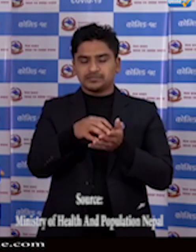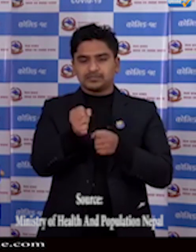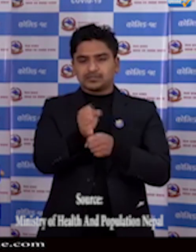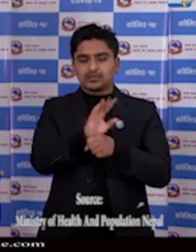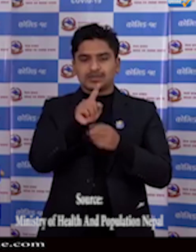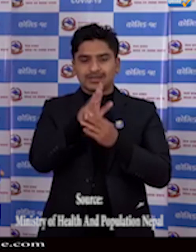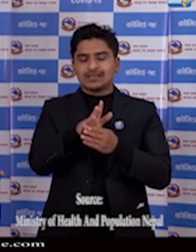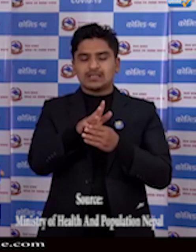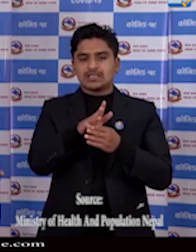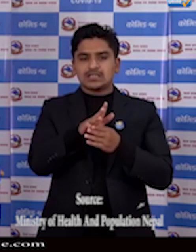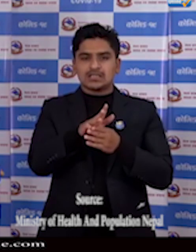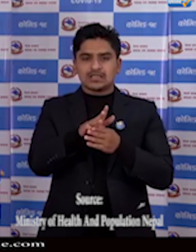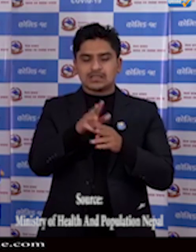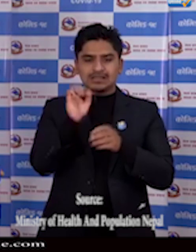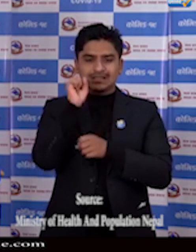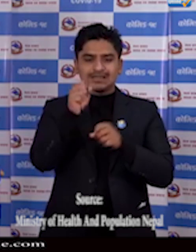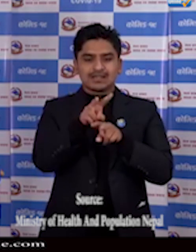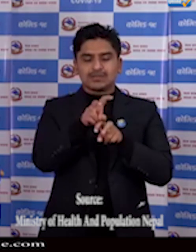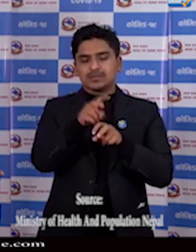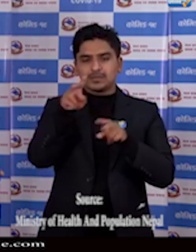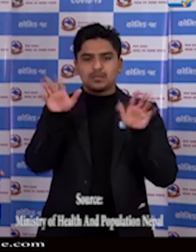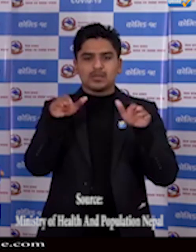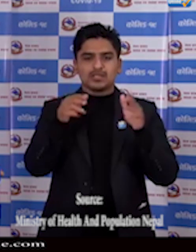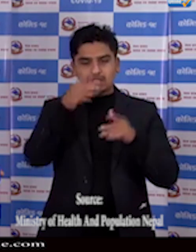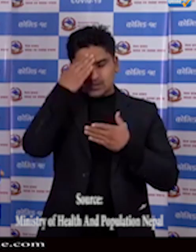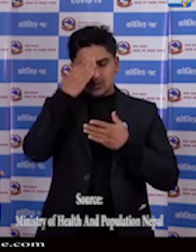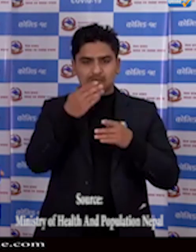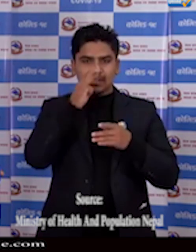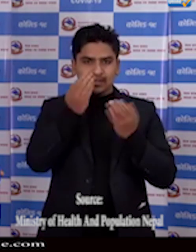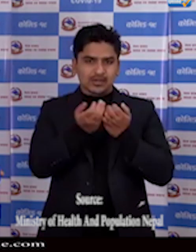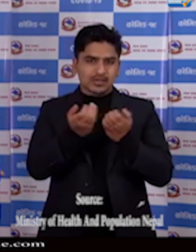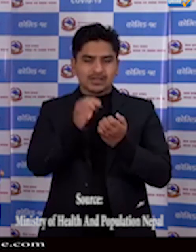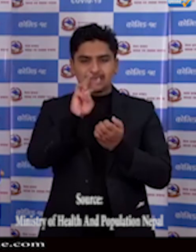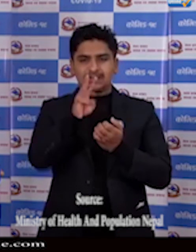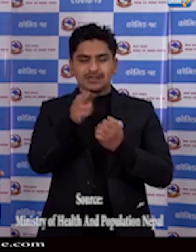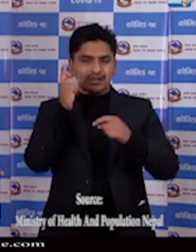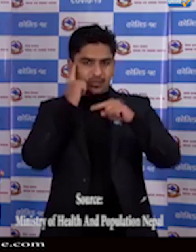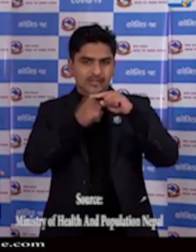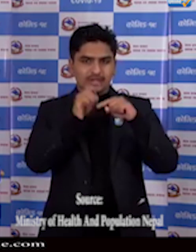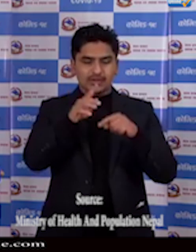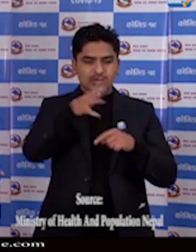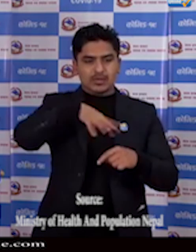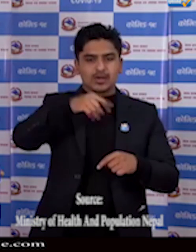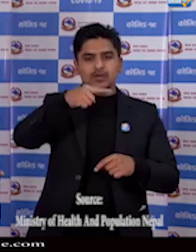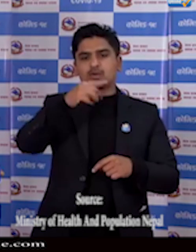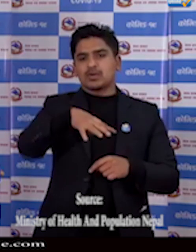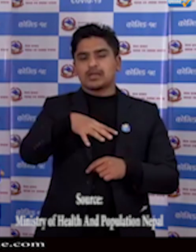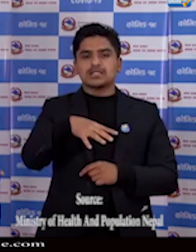राष्ट्रिय पन्छीरोग अन्वेषण प्रयोगशालामा गरिएको परीक्षणमा 3 जनाको पोजिटिभ आएको छ। उहाँहरू सबै नवलपरासी